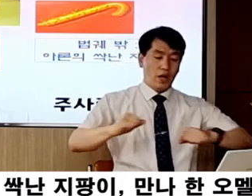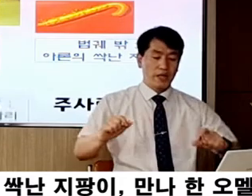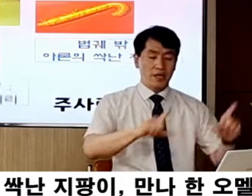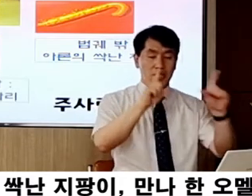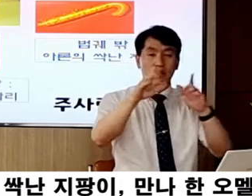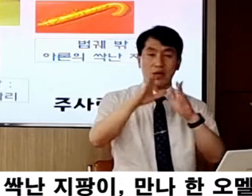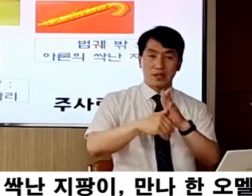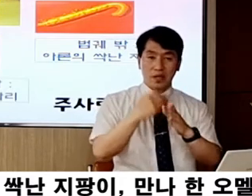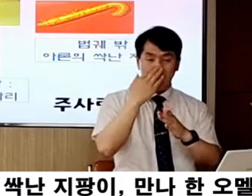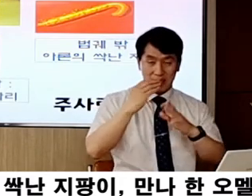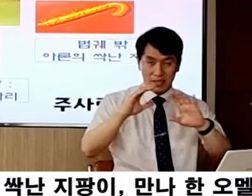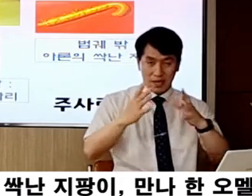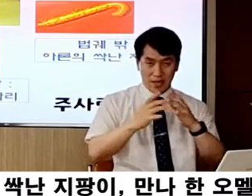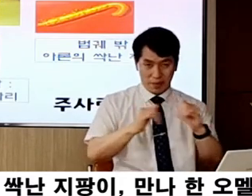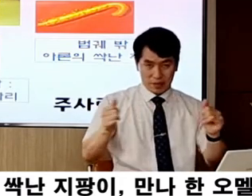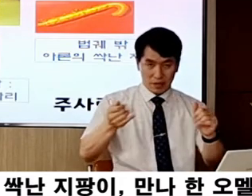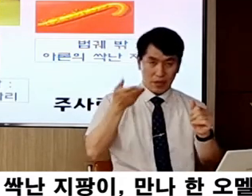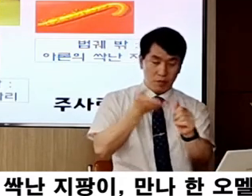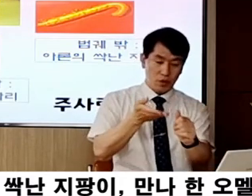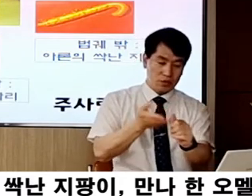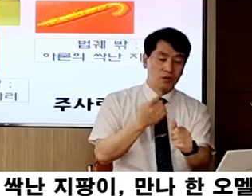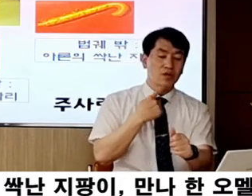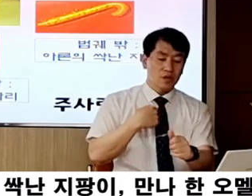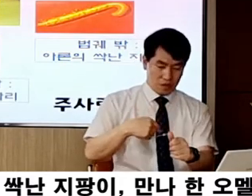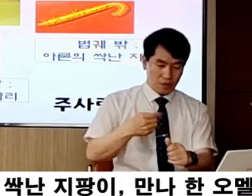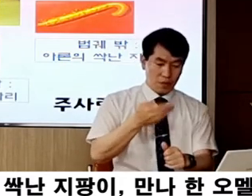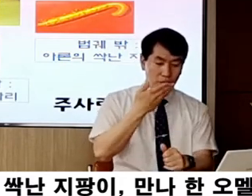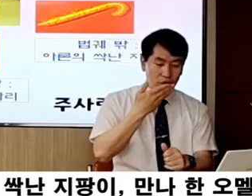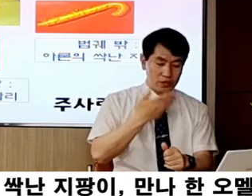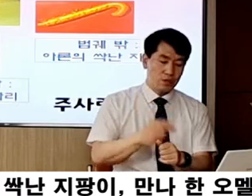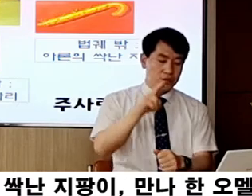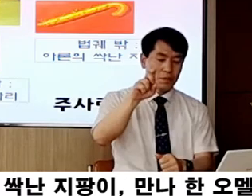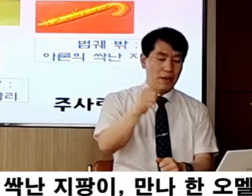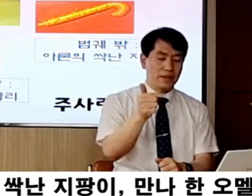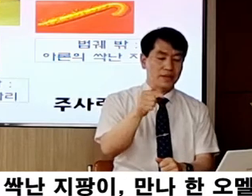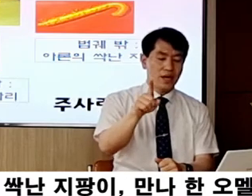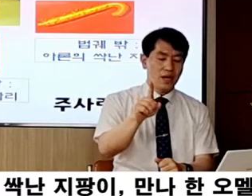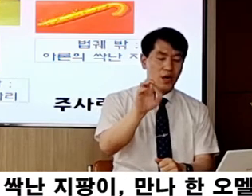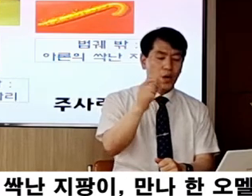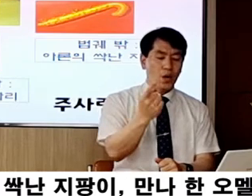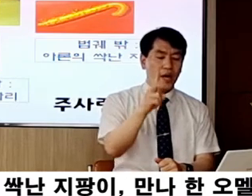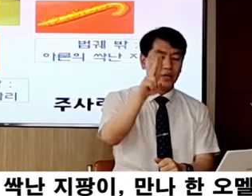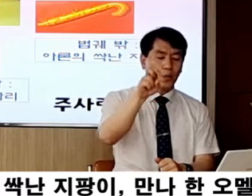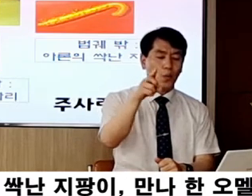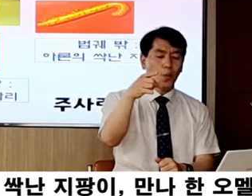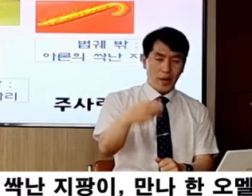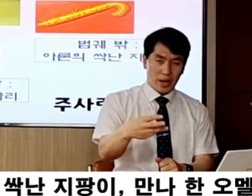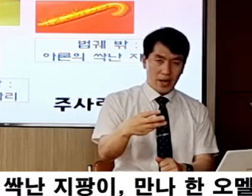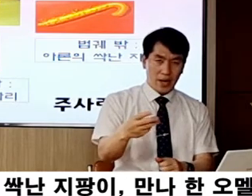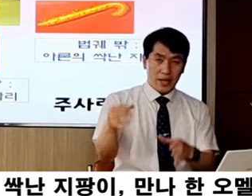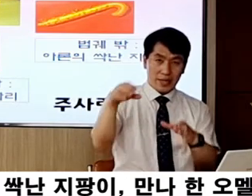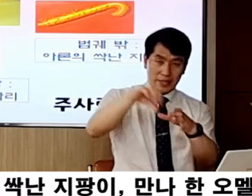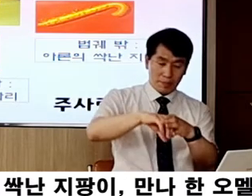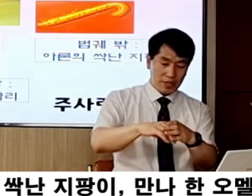광야 생활할 때 이스라엘 백성에게 먹였던 먹이죠. 만나 한 오멜